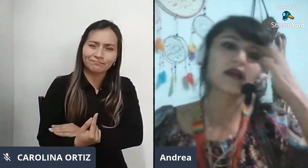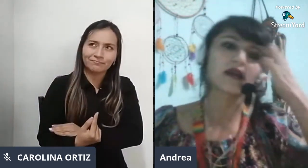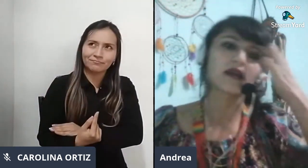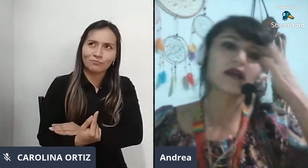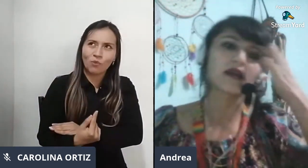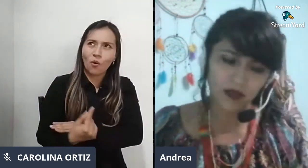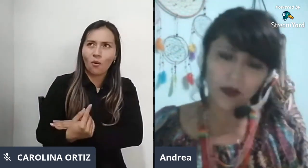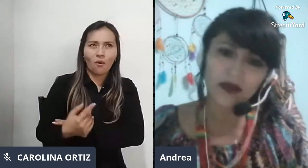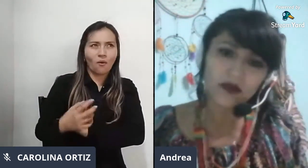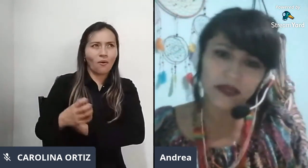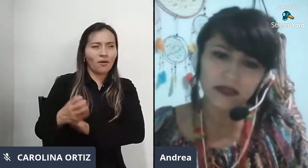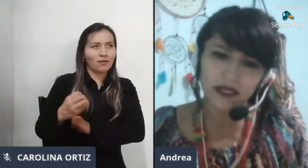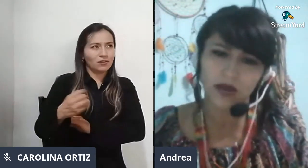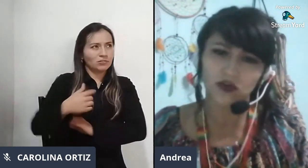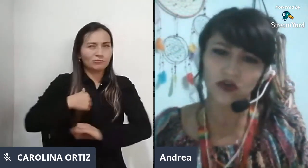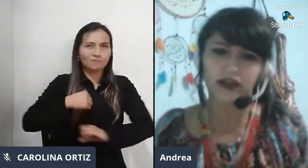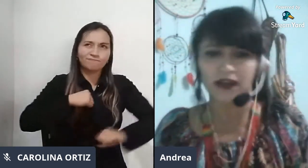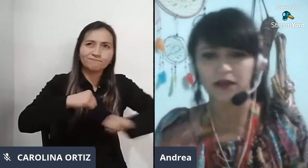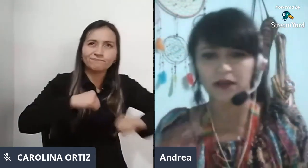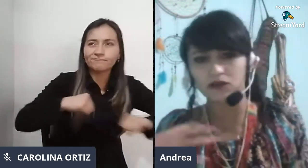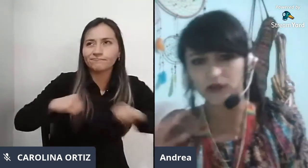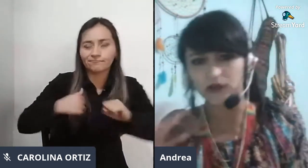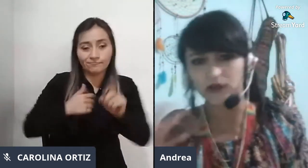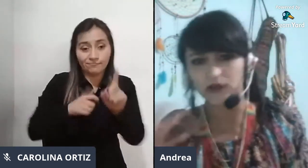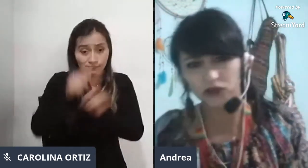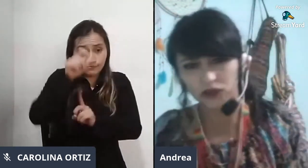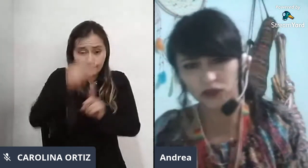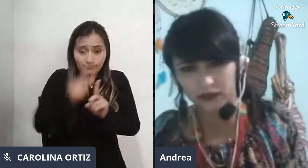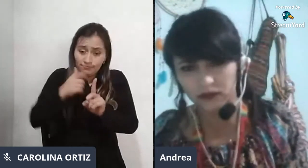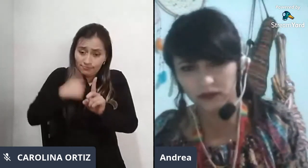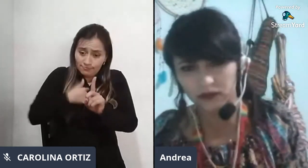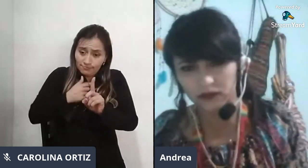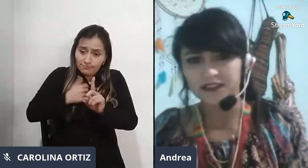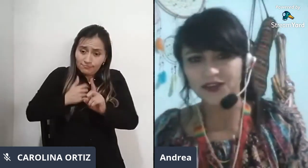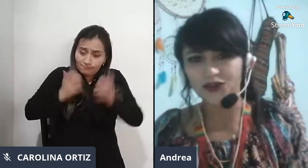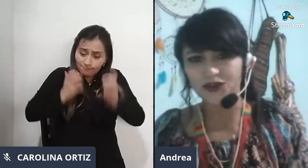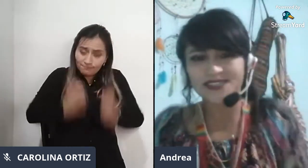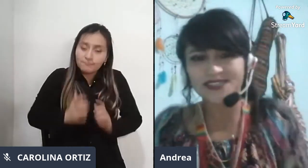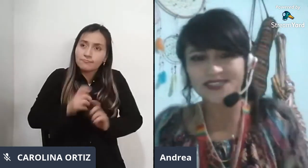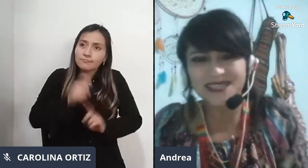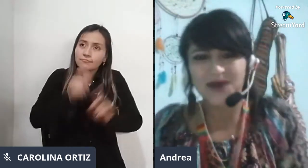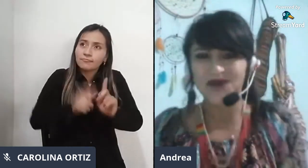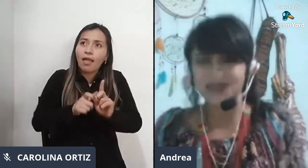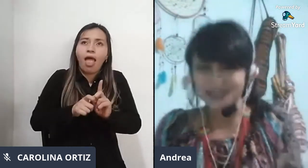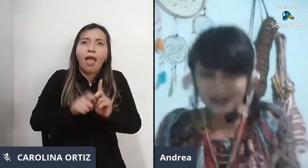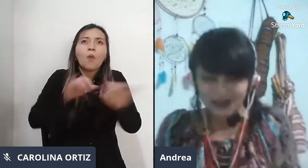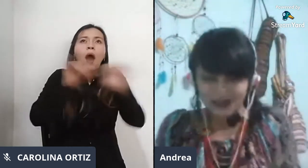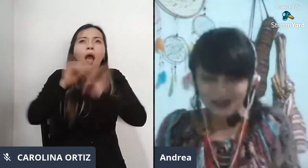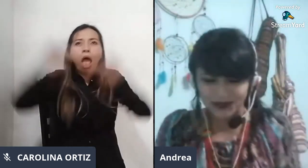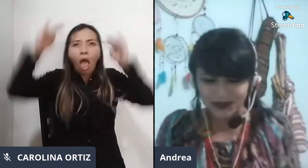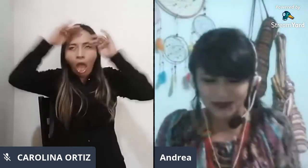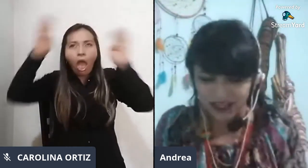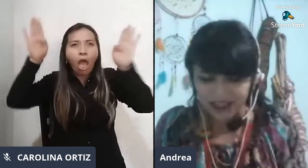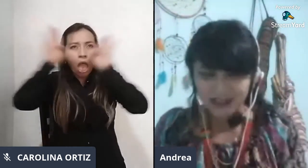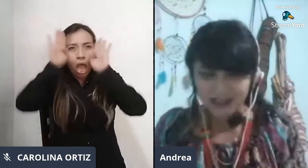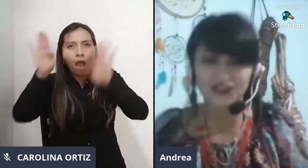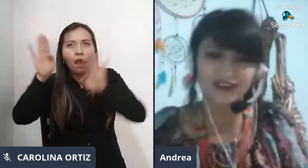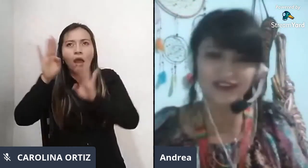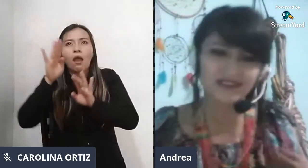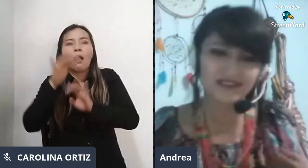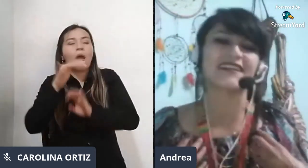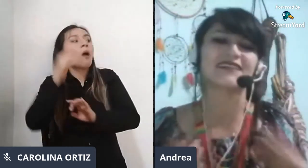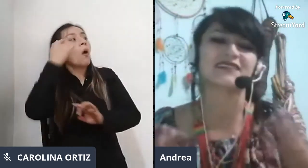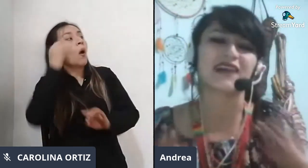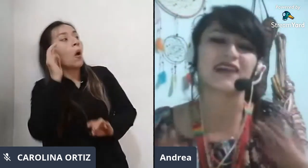no valoren, digamos, lo que realmente uno es como sujeto, sino que uno está encasillado en un estereotipo social. Yo salí de las calles,